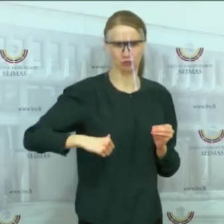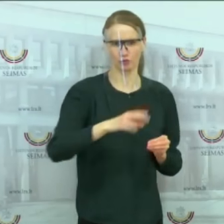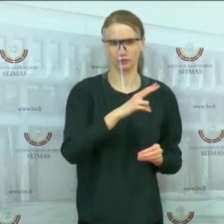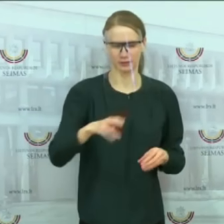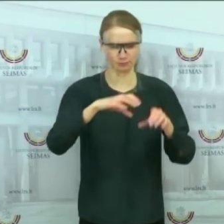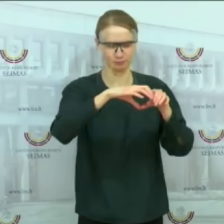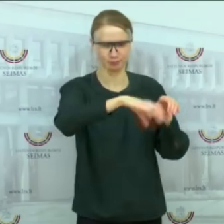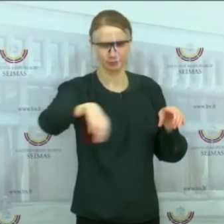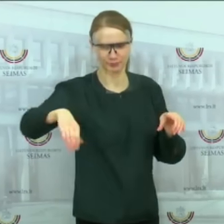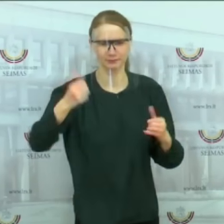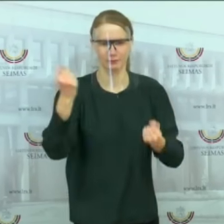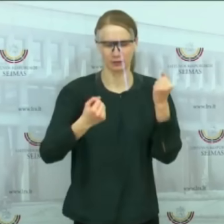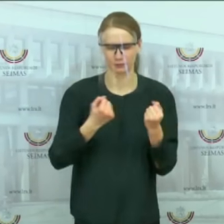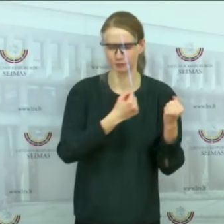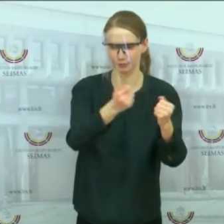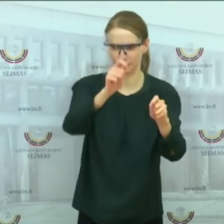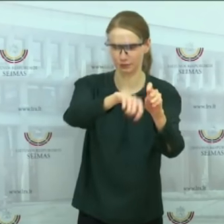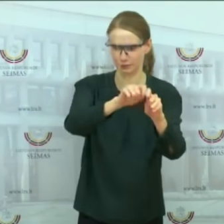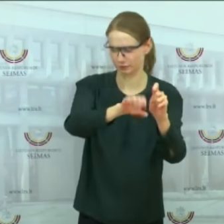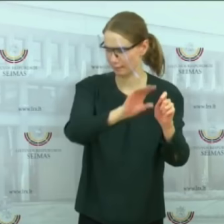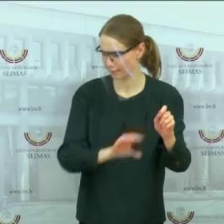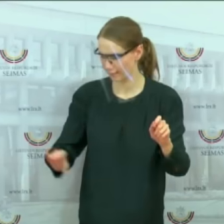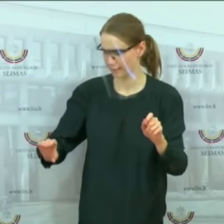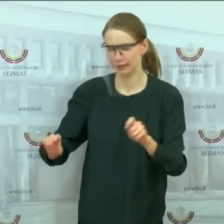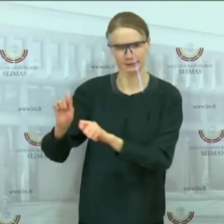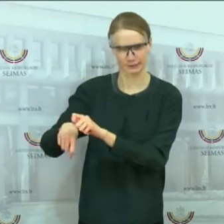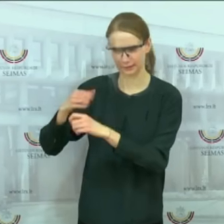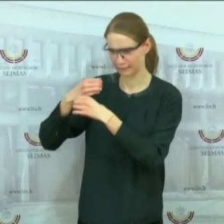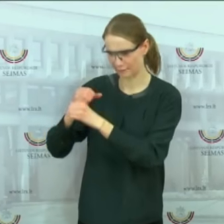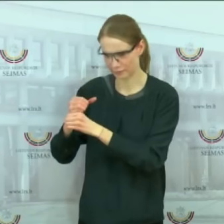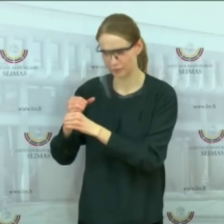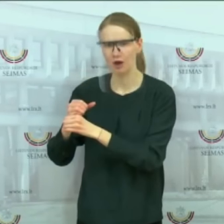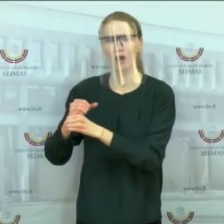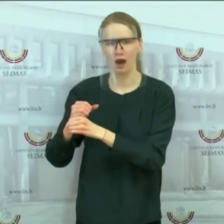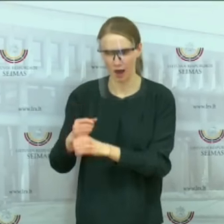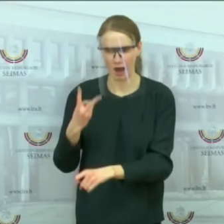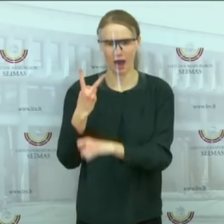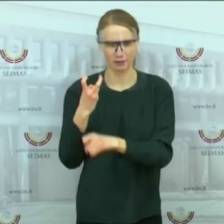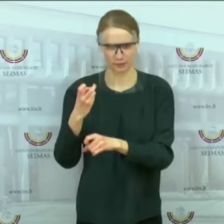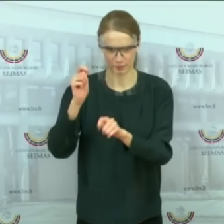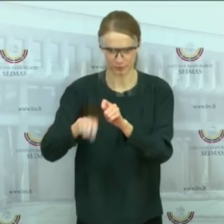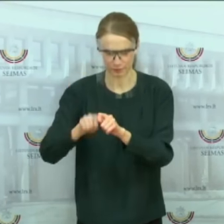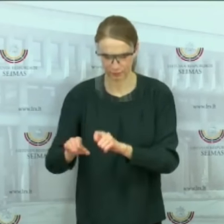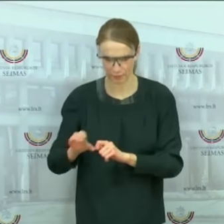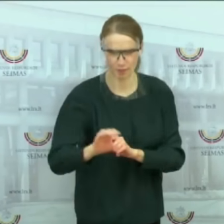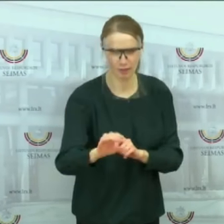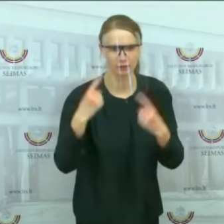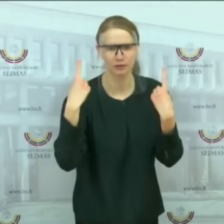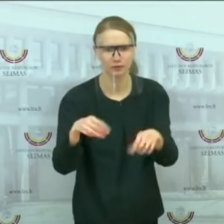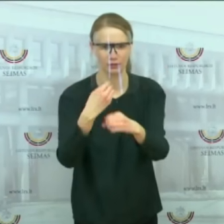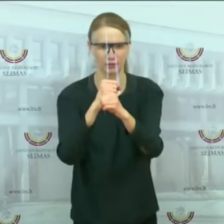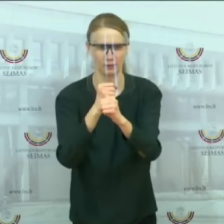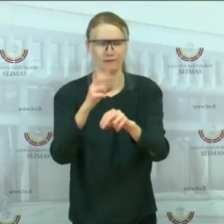punkto, jo tie tyrimai nukeliaudavo į kažkur į kitą laboratoriją, ne visais atvejais